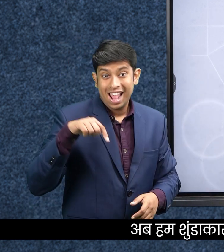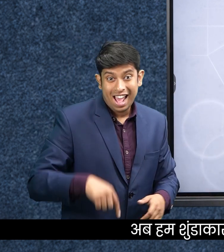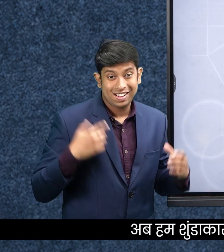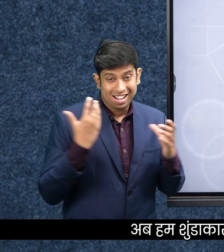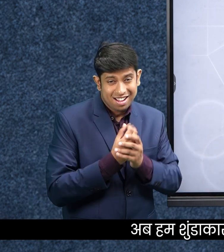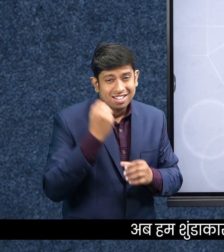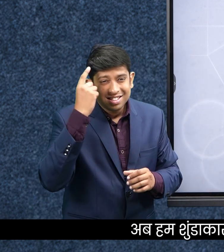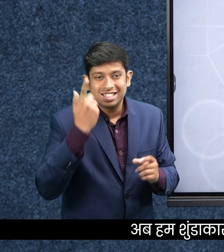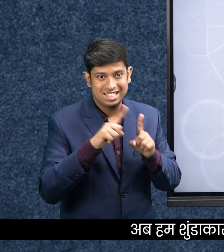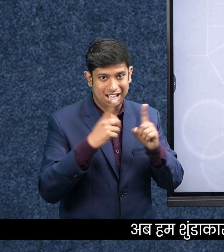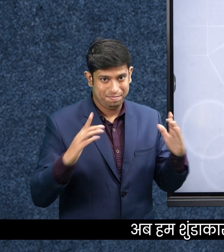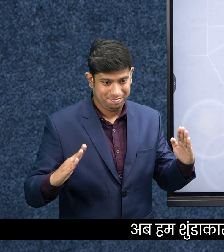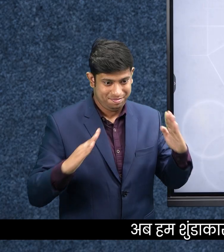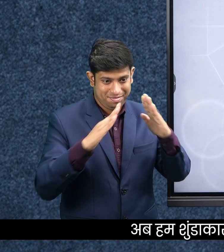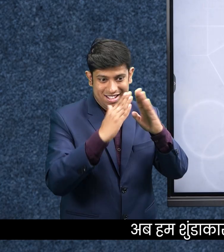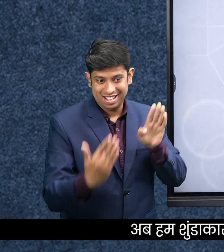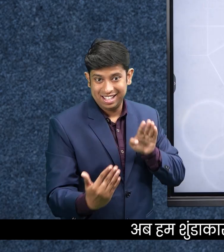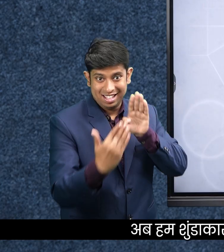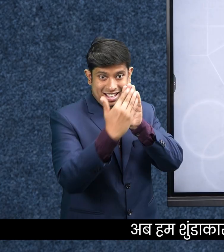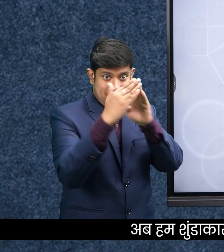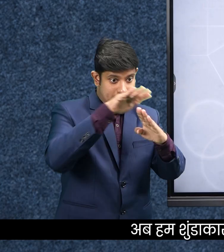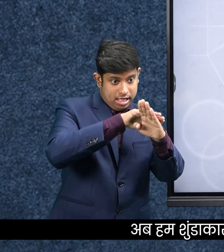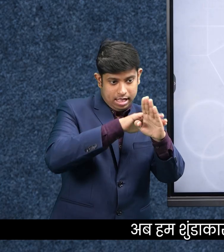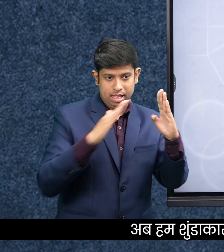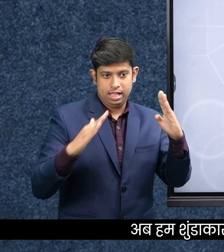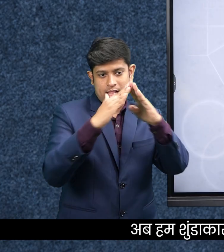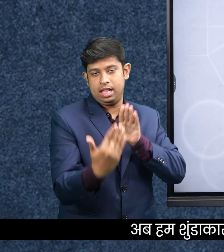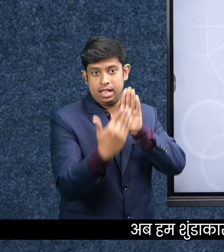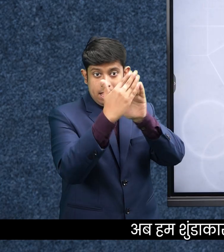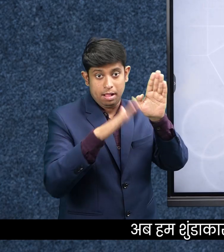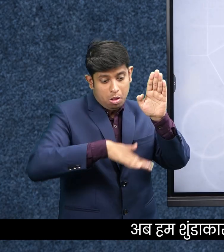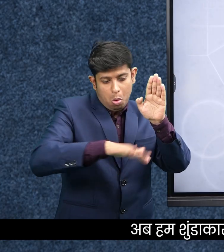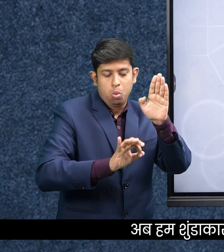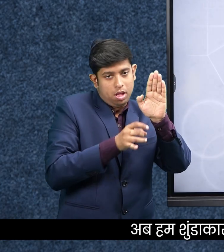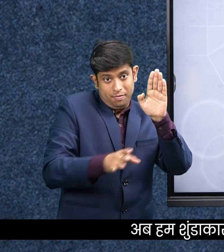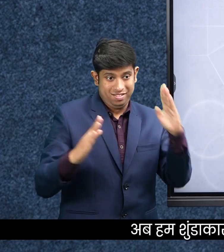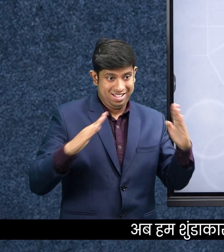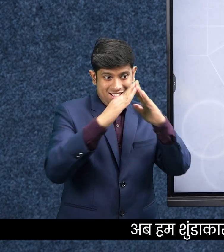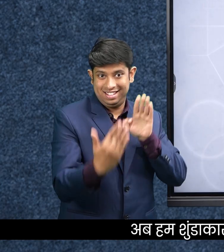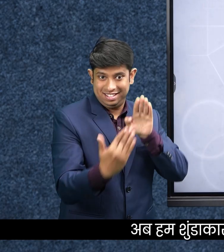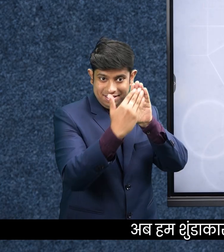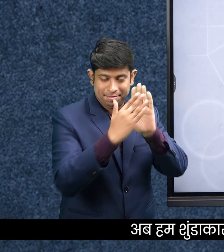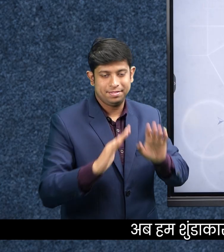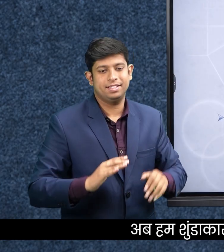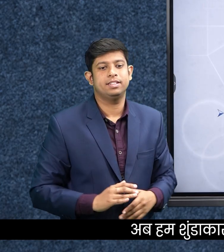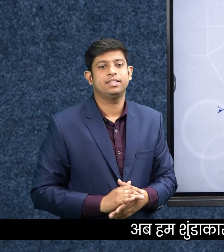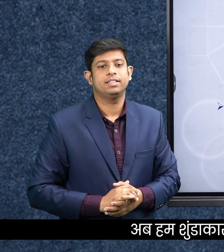अब हम शुंडाकार स्तंभ के पार्श्व सतह क्षेत्र को समझेंगे।